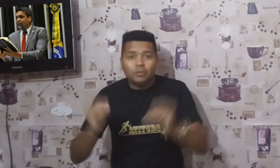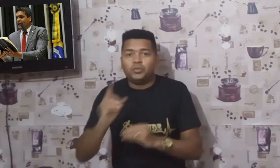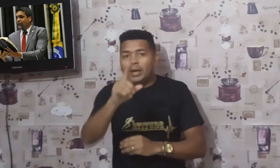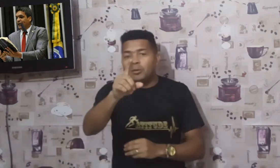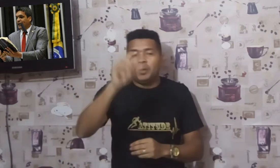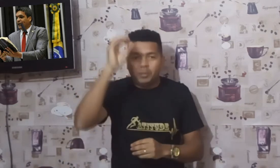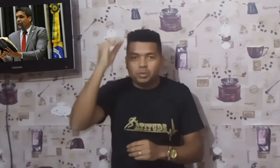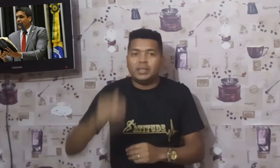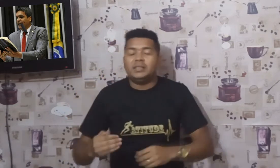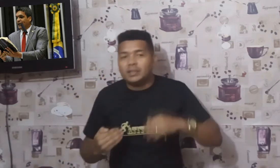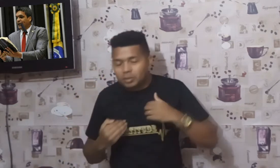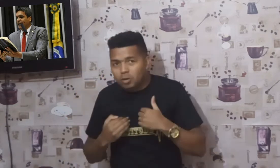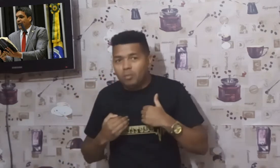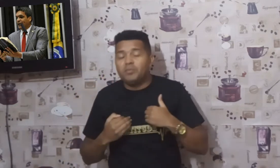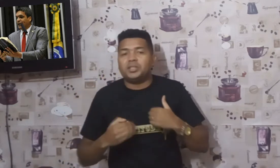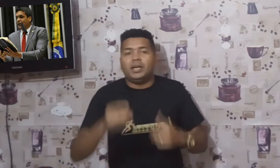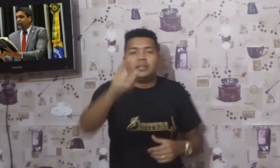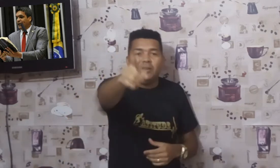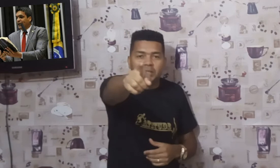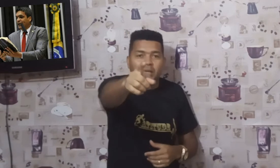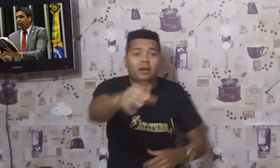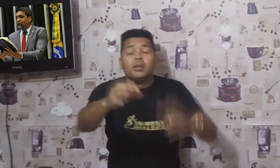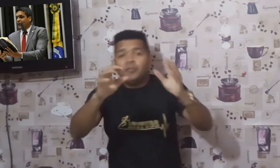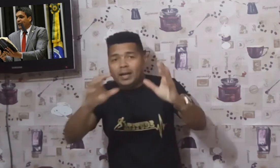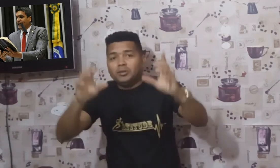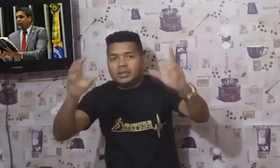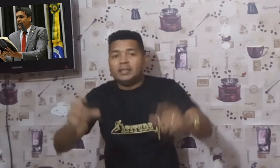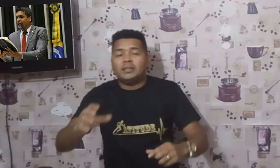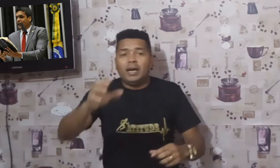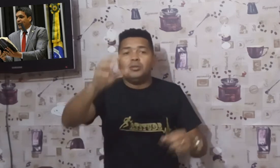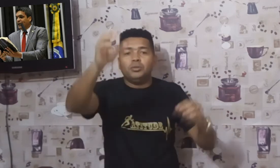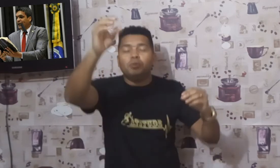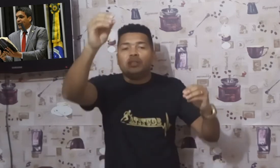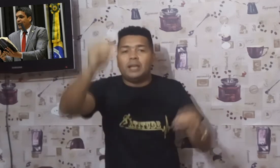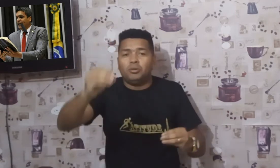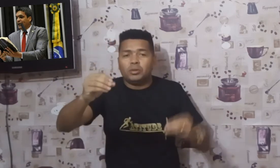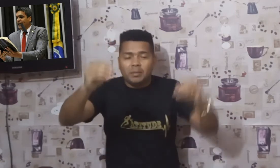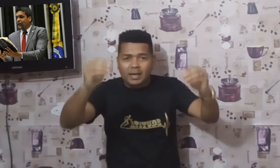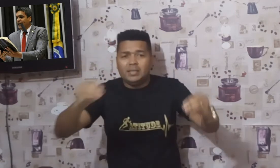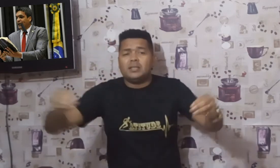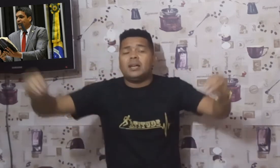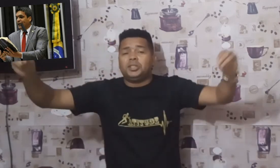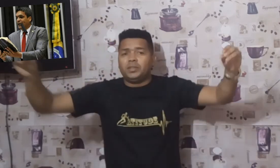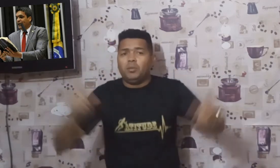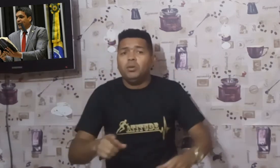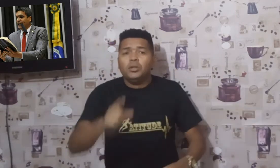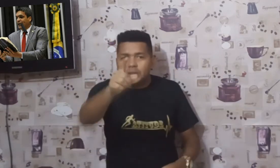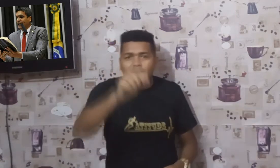trabalhos feitos pelo pastor Cezinha, que eu tenho como investigar isso. Quer investigar? Vai lá no site do Estado, Assembleia Legislativa, tá bom? Do Estado